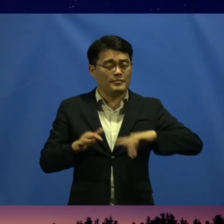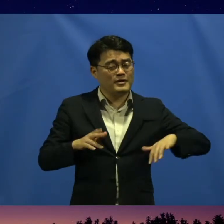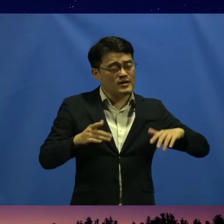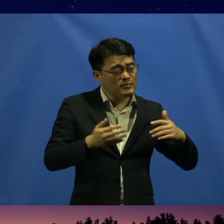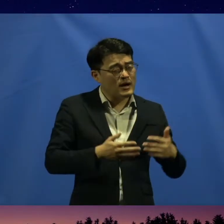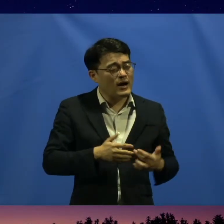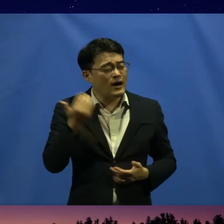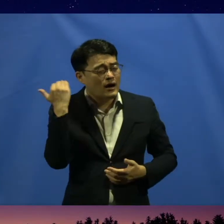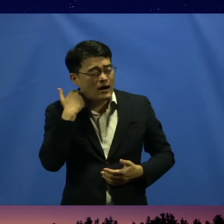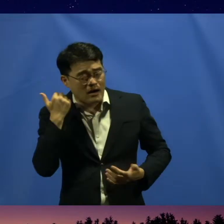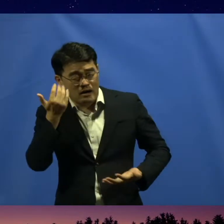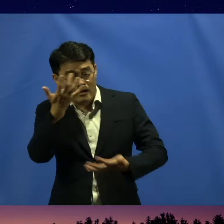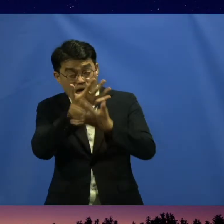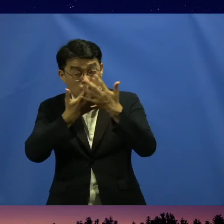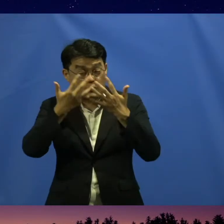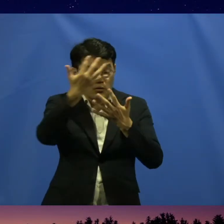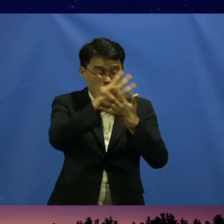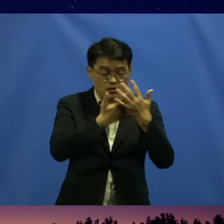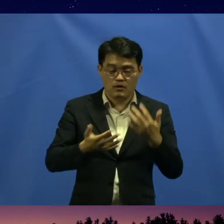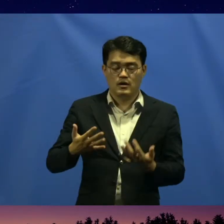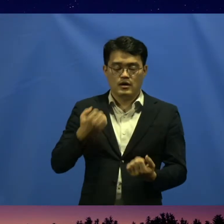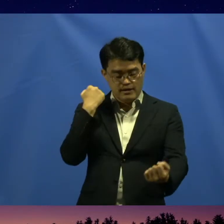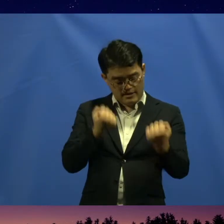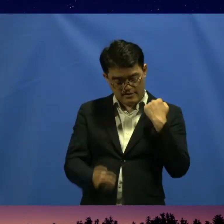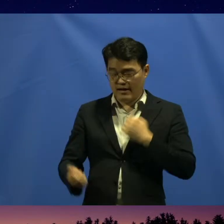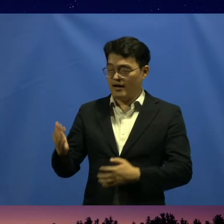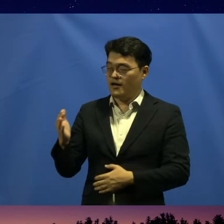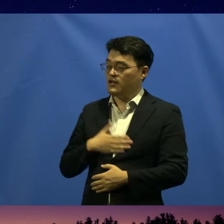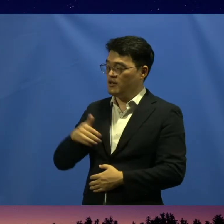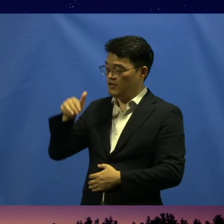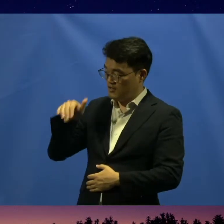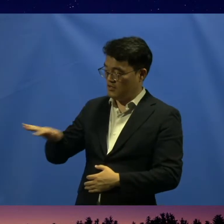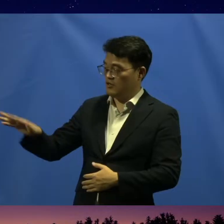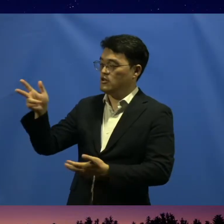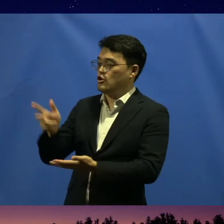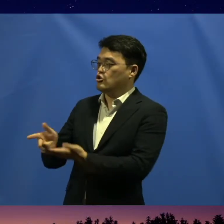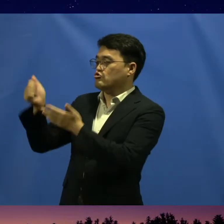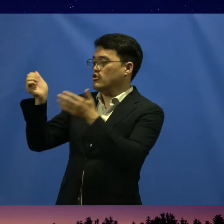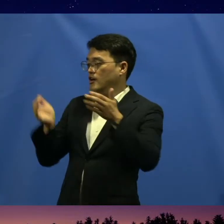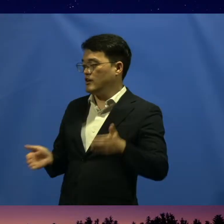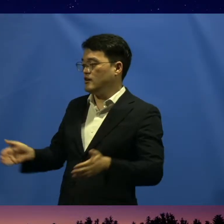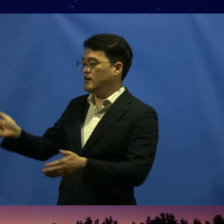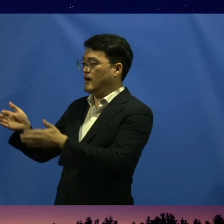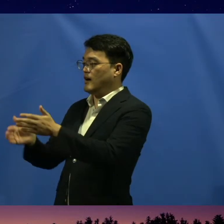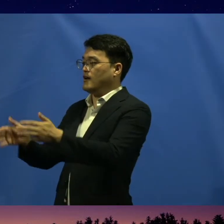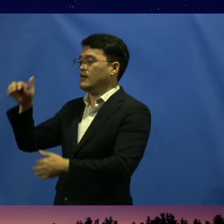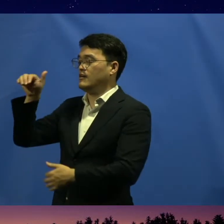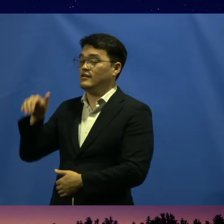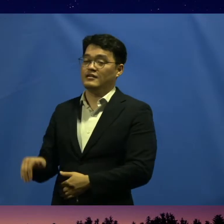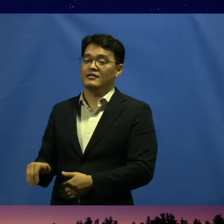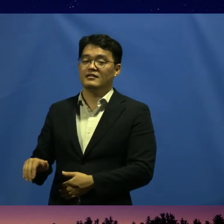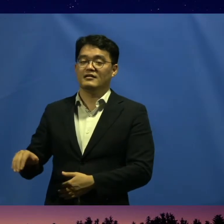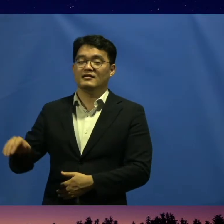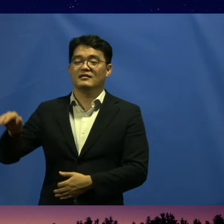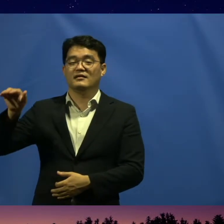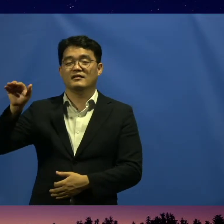눈보라가 앞길 막아도 나는 가리 주의 길을